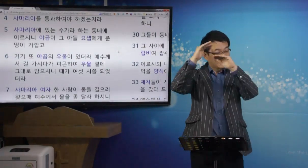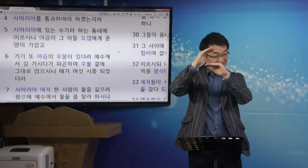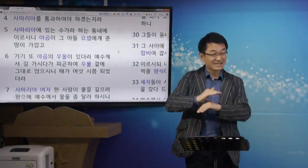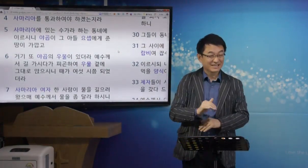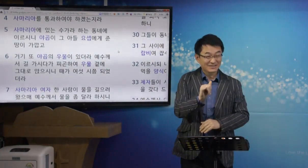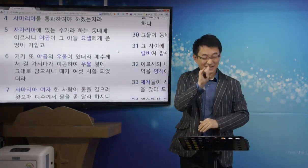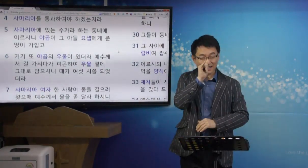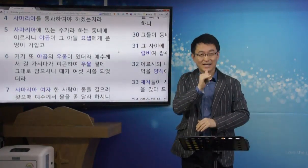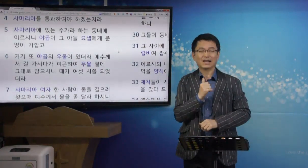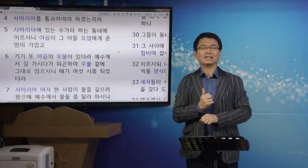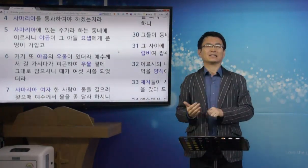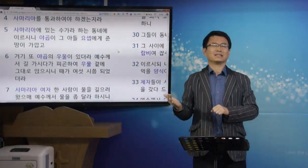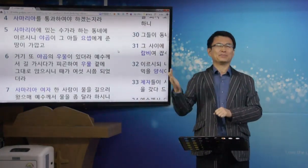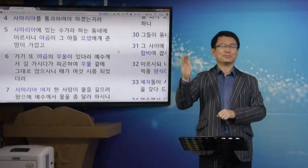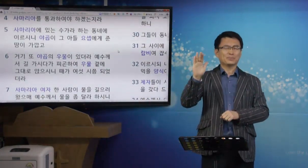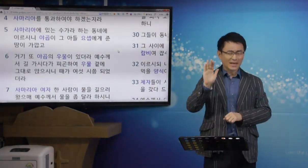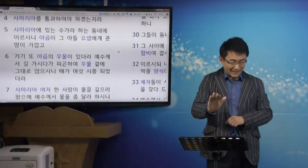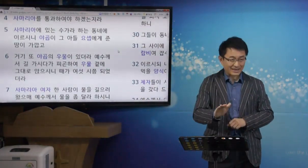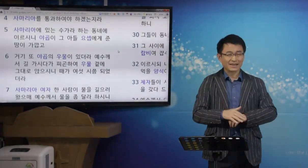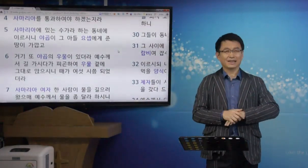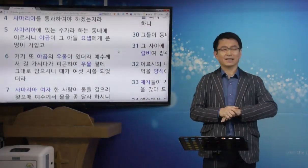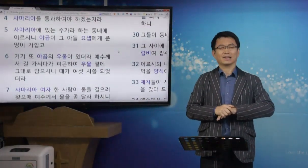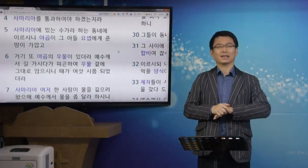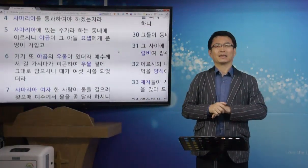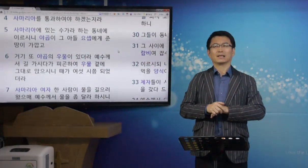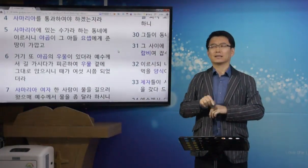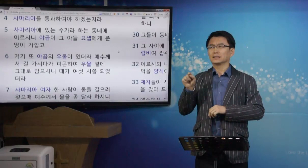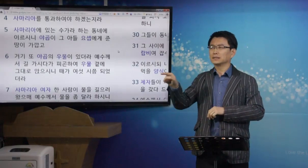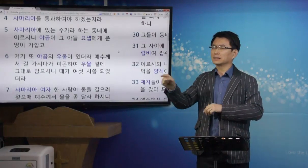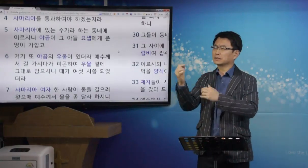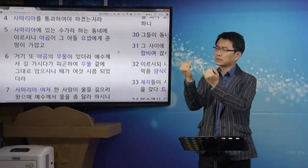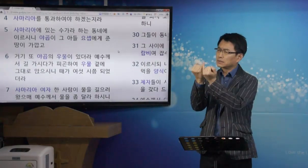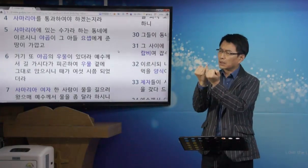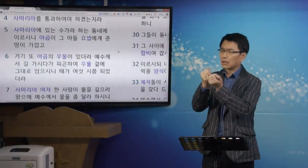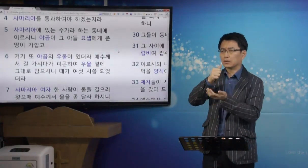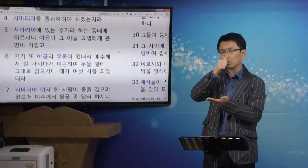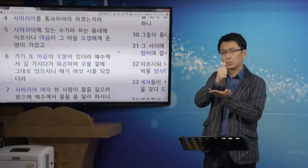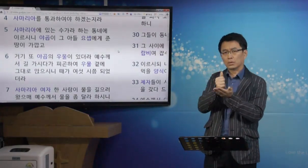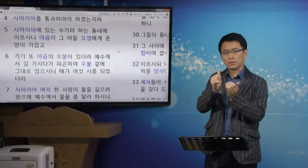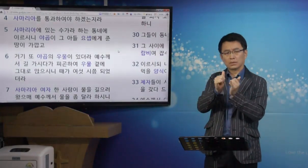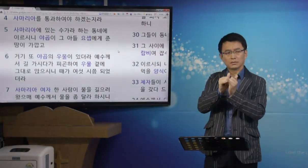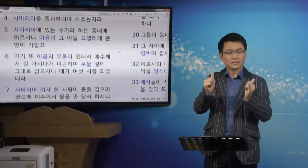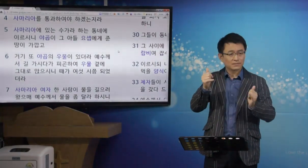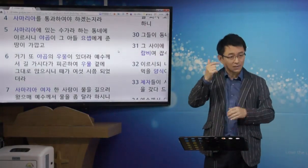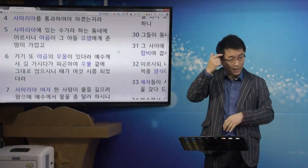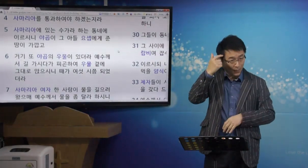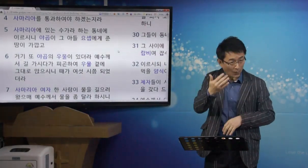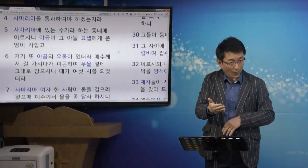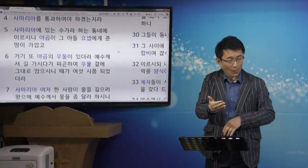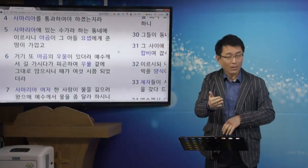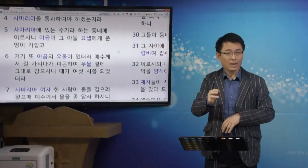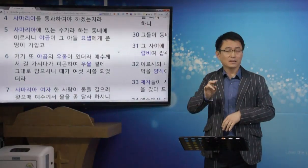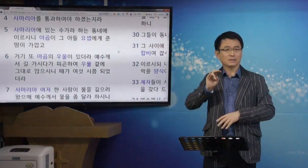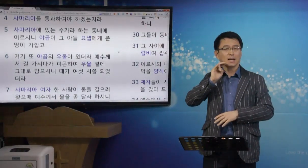전하는 여인이다라는 그런 식으로 이제 설교를 하는데 이 여인이 정말 죄인인지